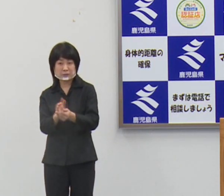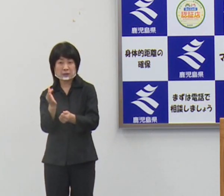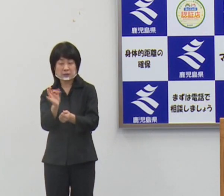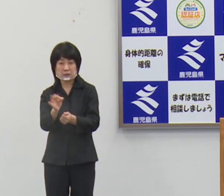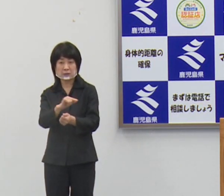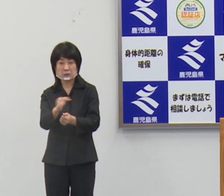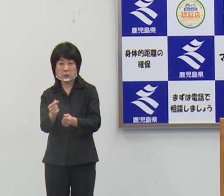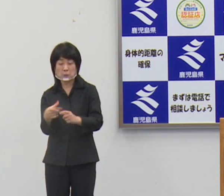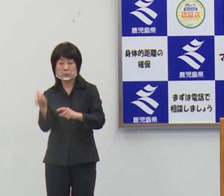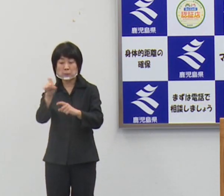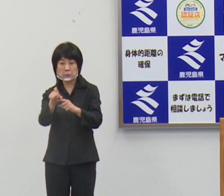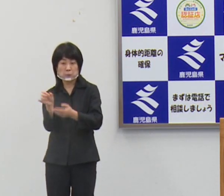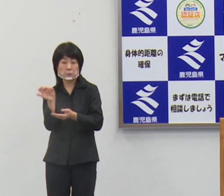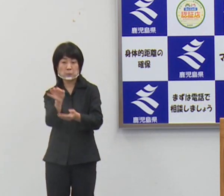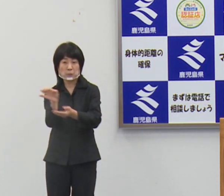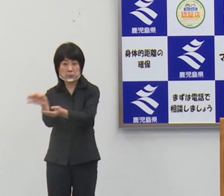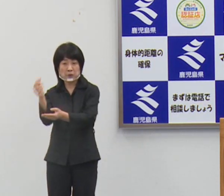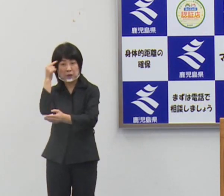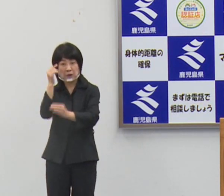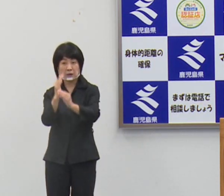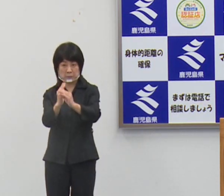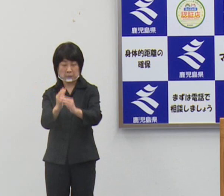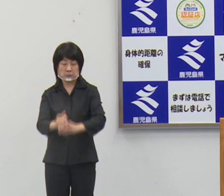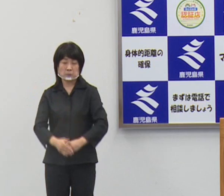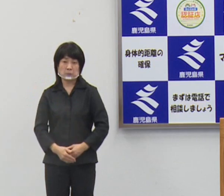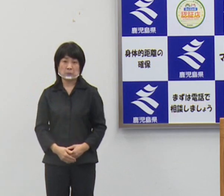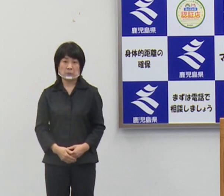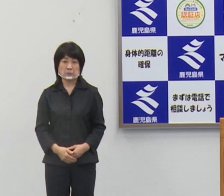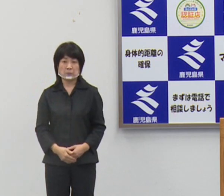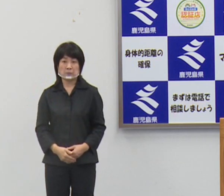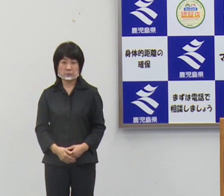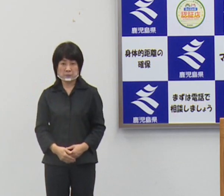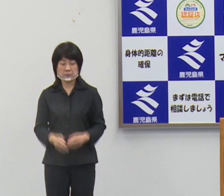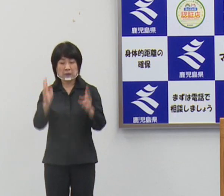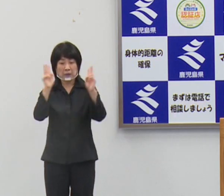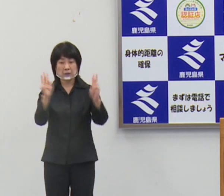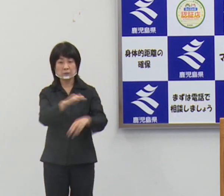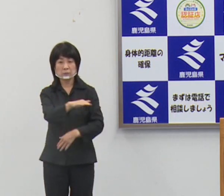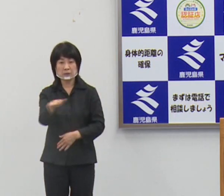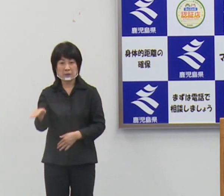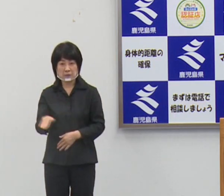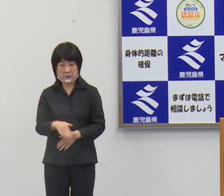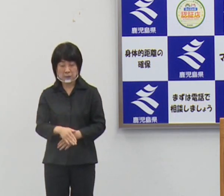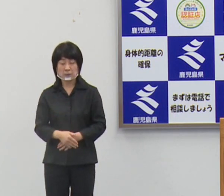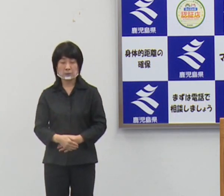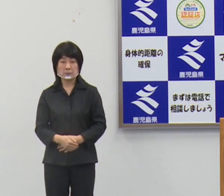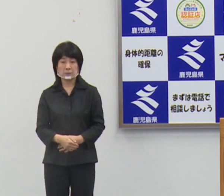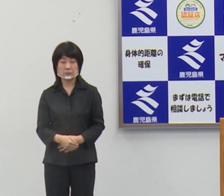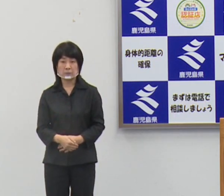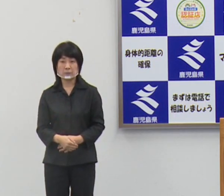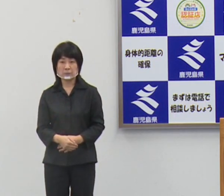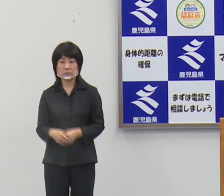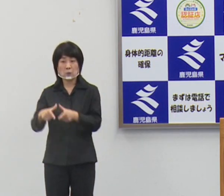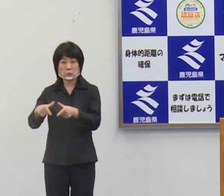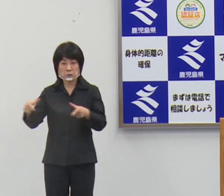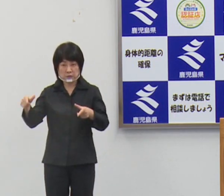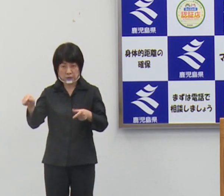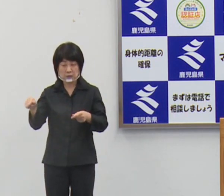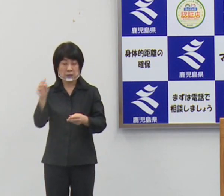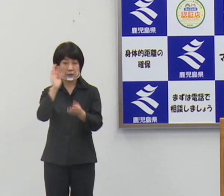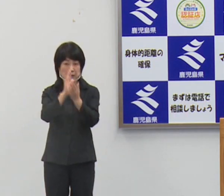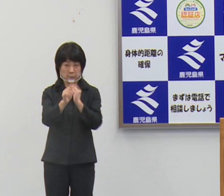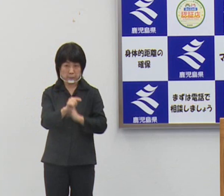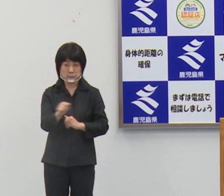の上乗せを行いたいと考えております。事業者の方々におかれましては国や県